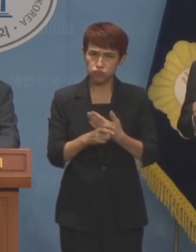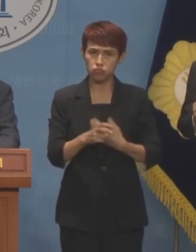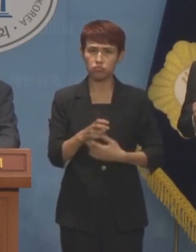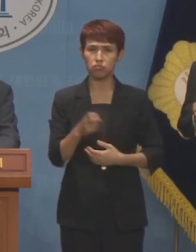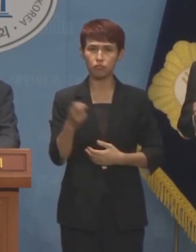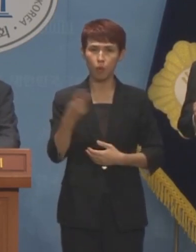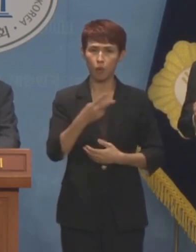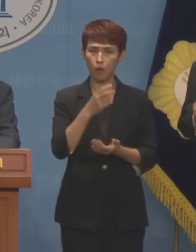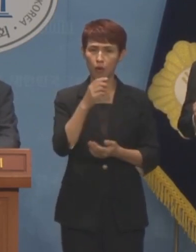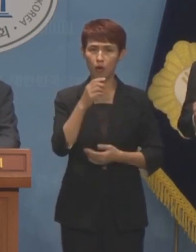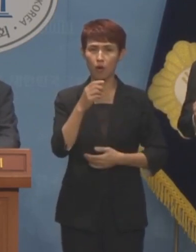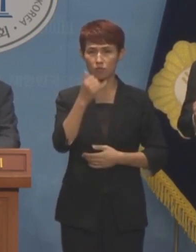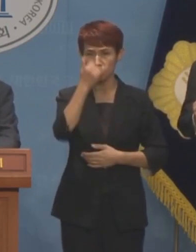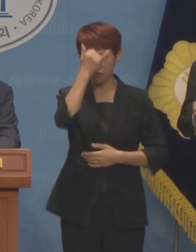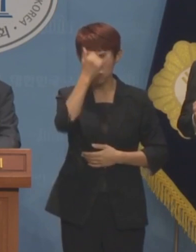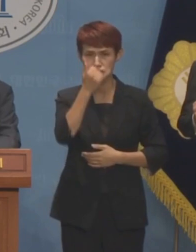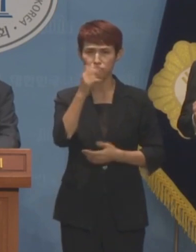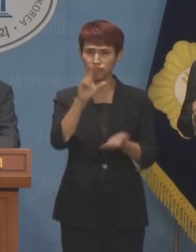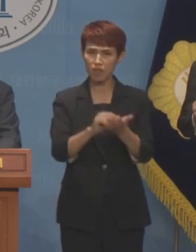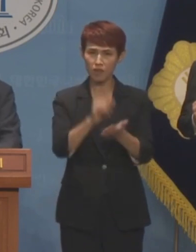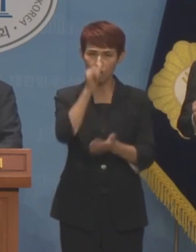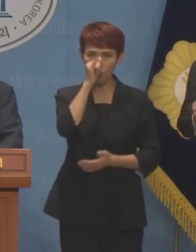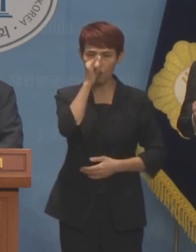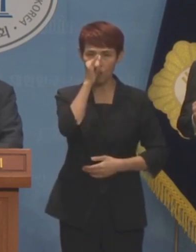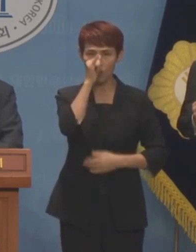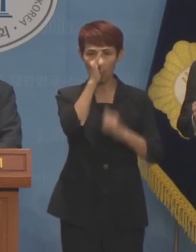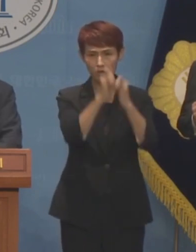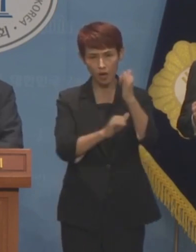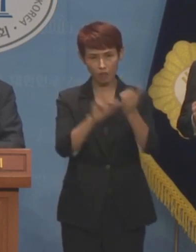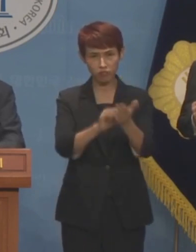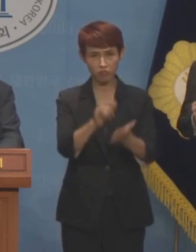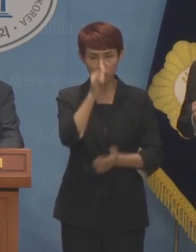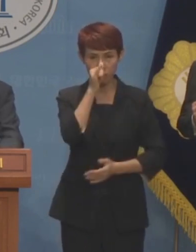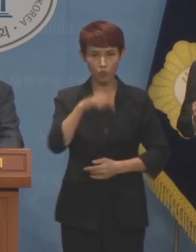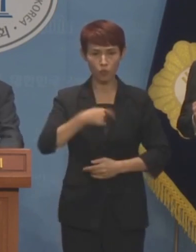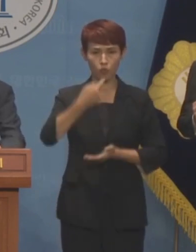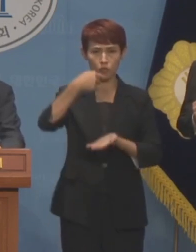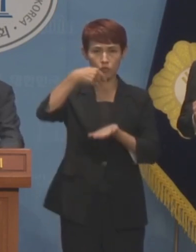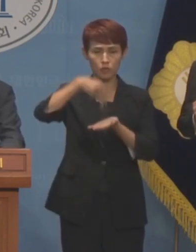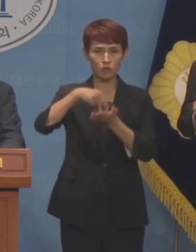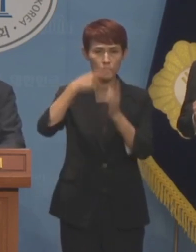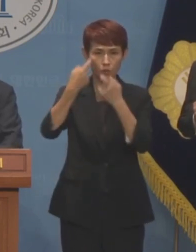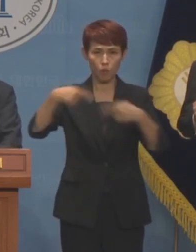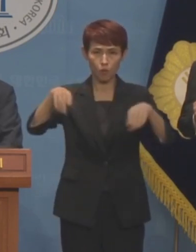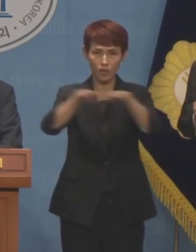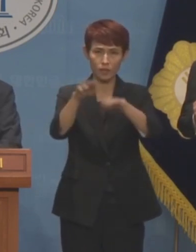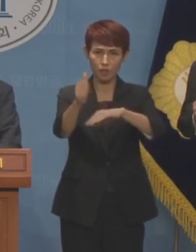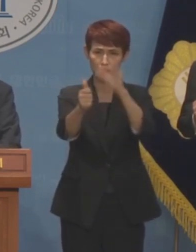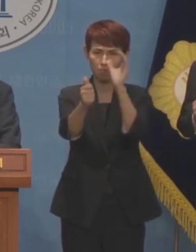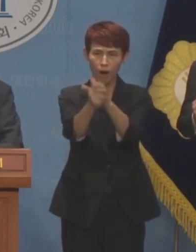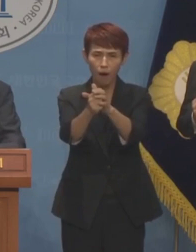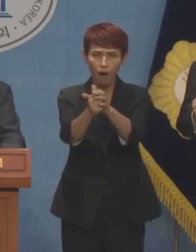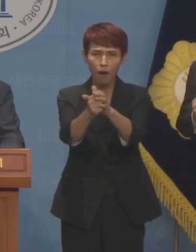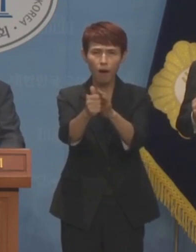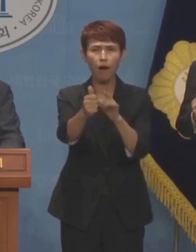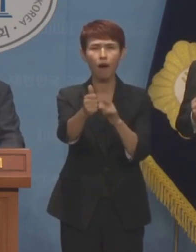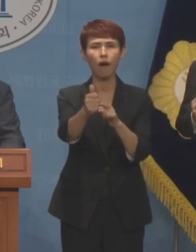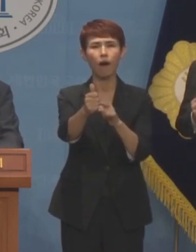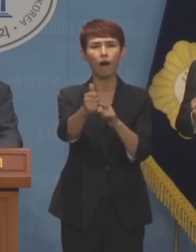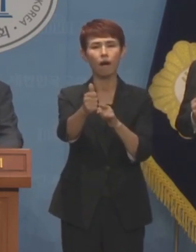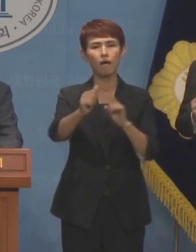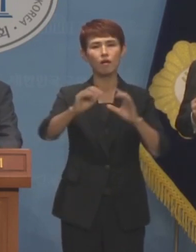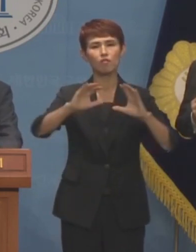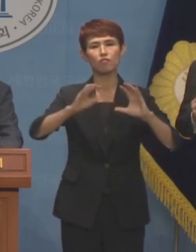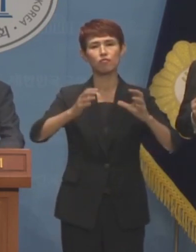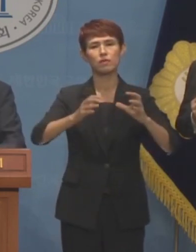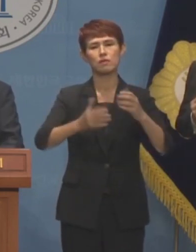그리고 역사적으로도 흥결 있는 인물을 독립기념관장에 앉힌 그야말로